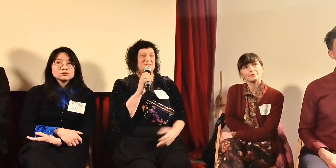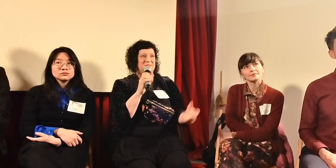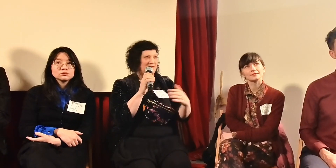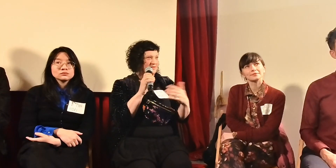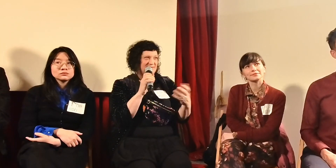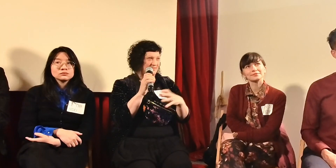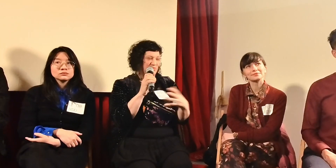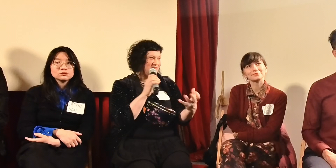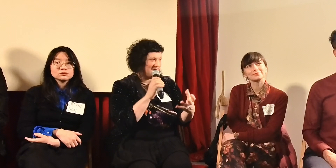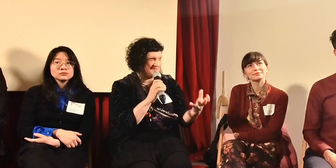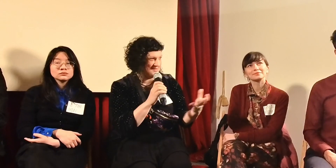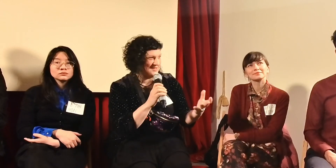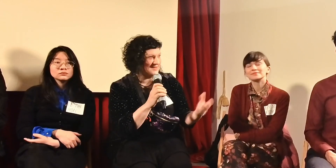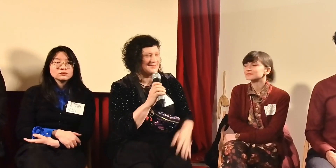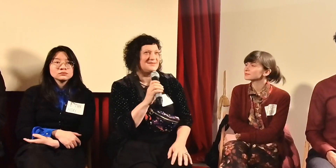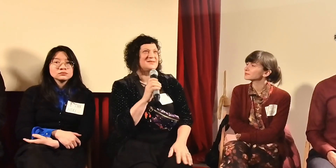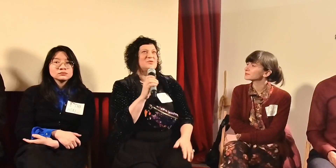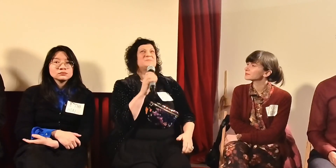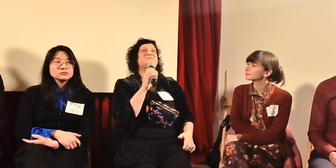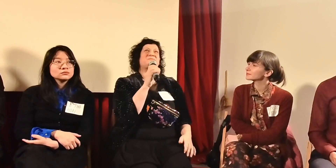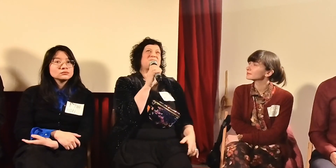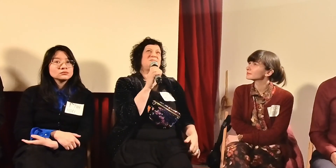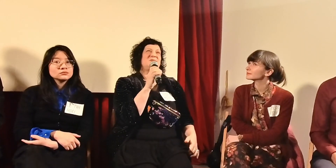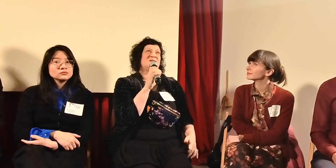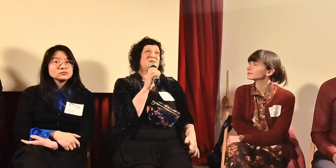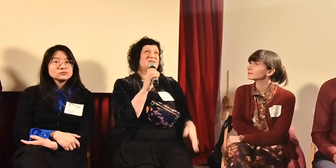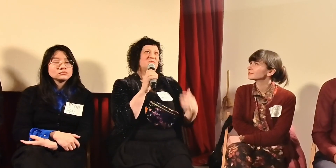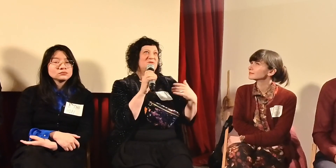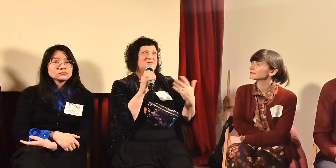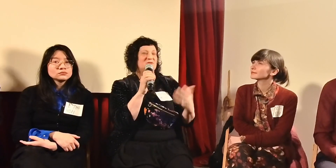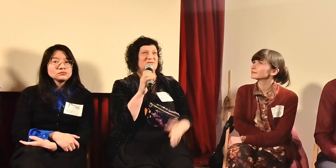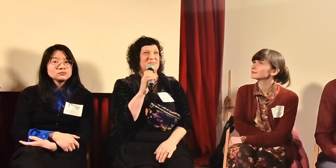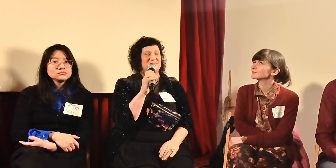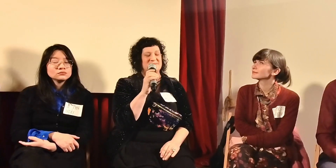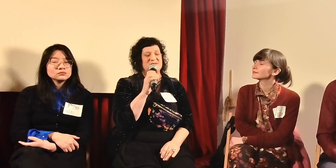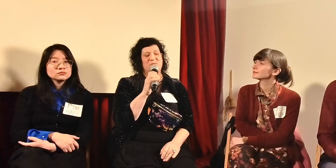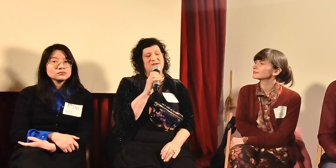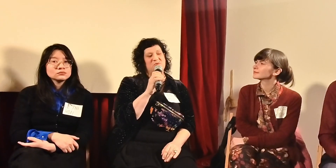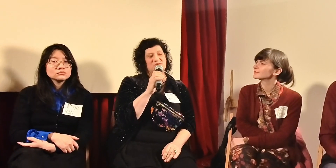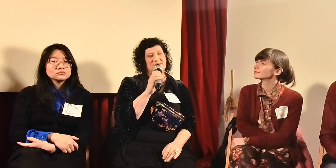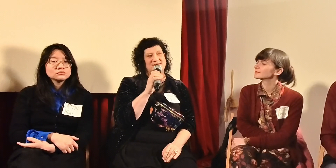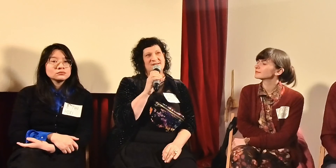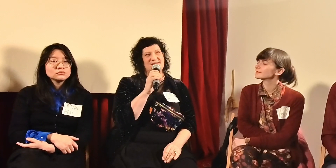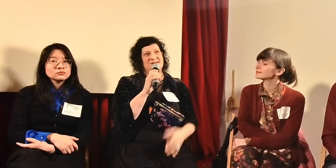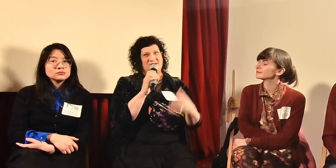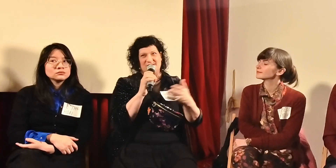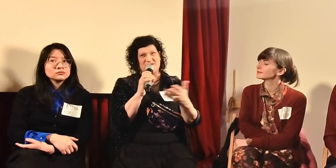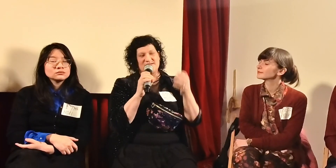to úplne inak, ako napríklad moji kolegovia skupina